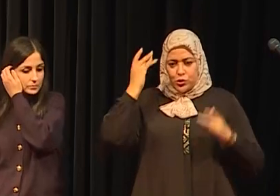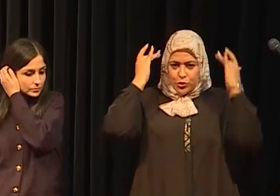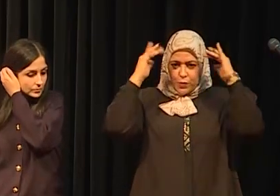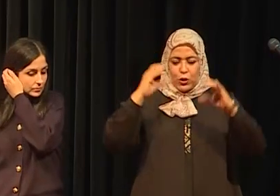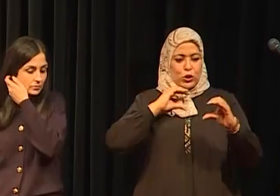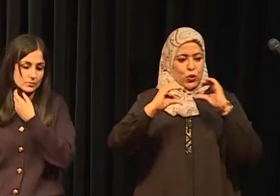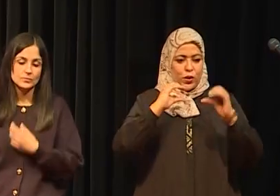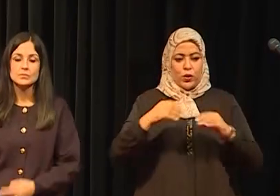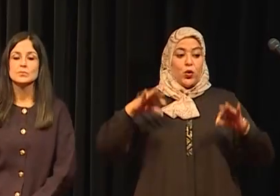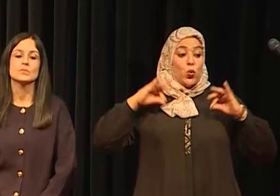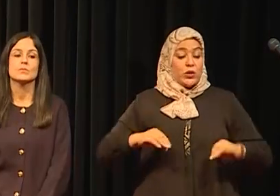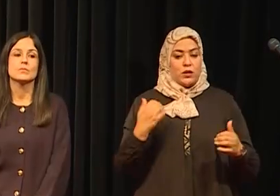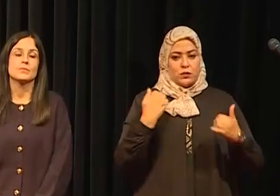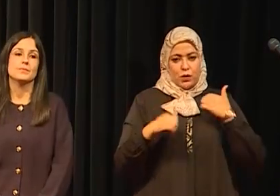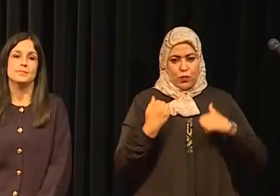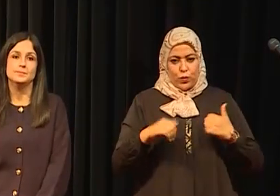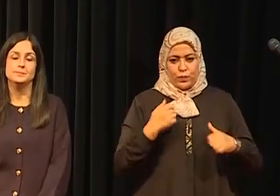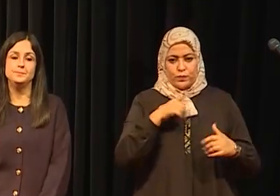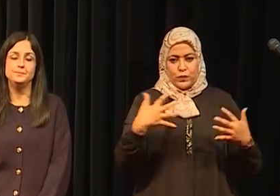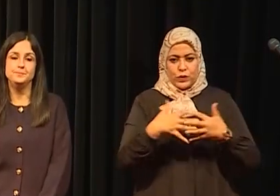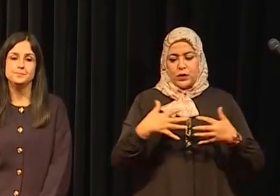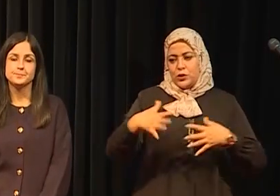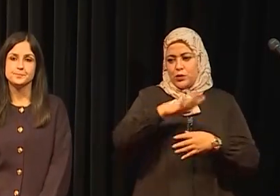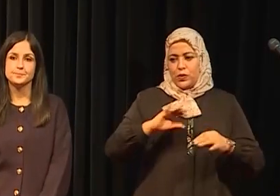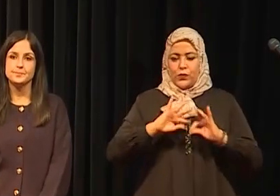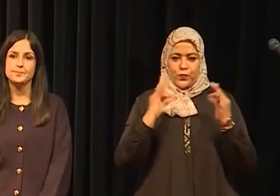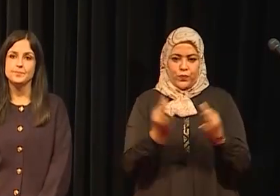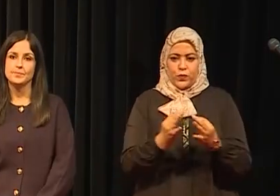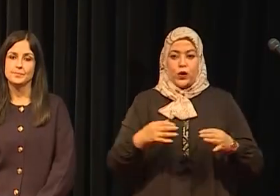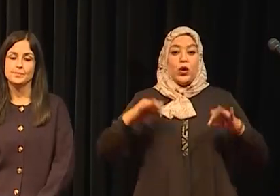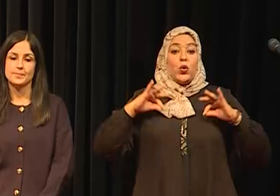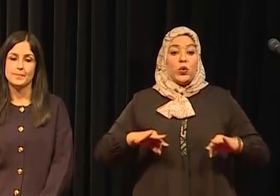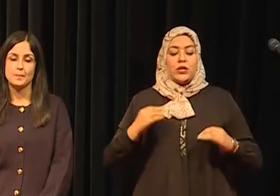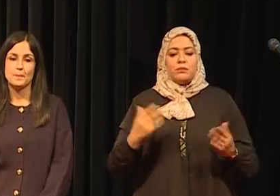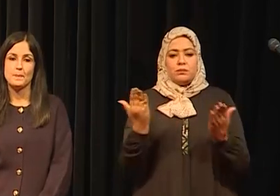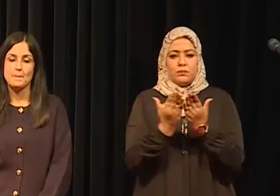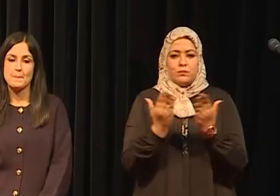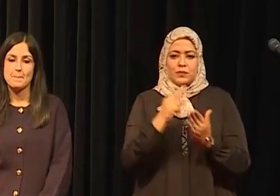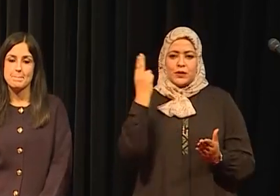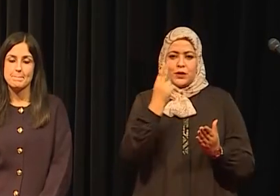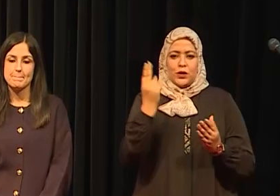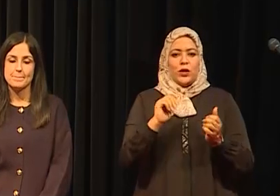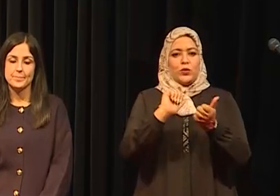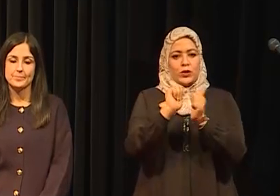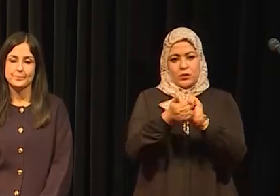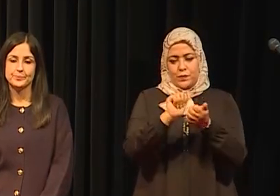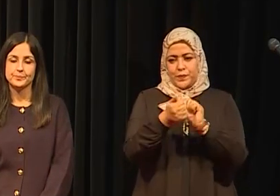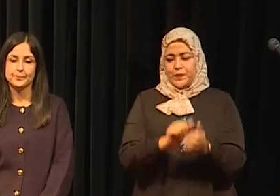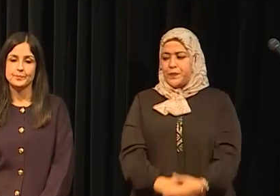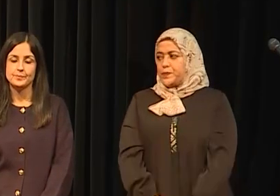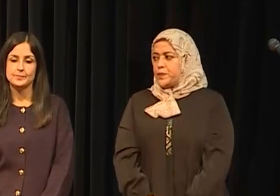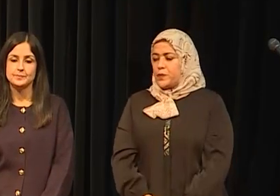والتواصل، وزارة التضامن والإدماج الاجتماعي والأسرة، وزارة التربية الوطنية والتعليم الأولي